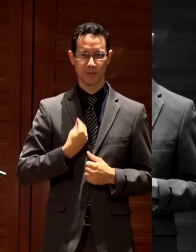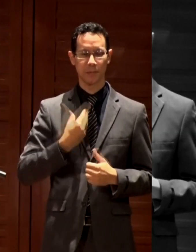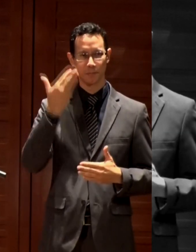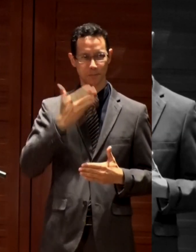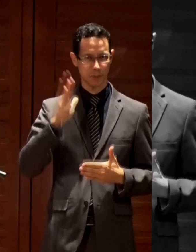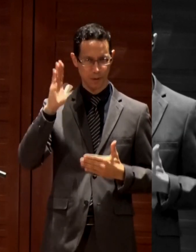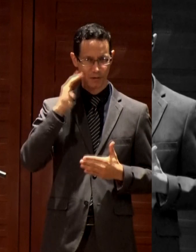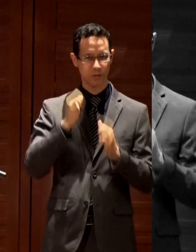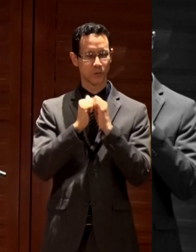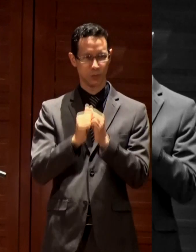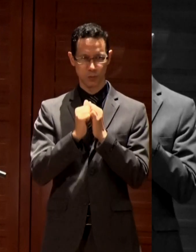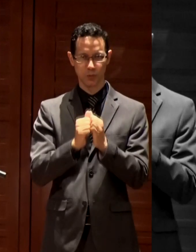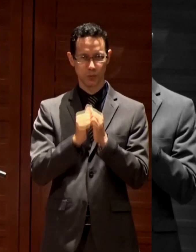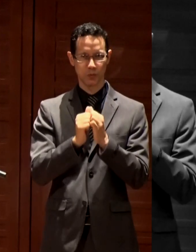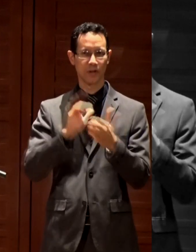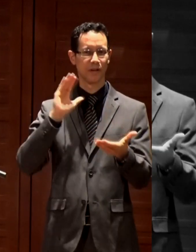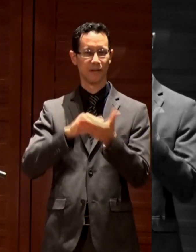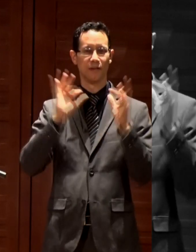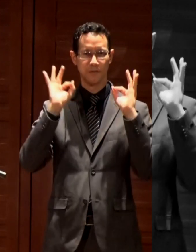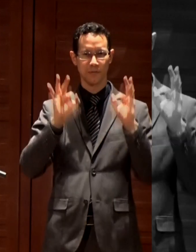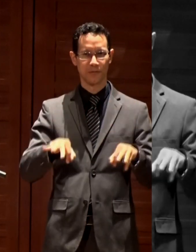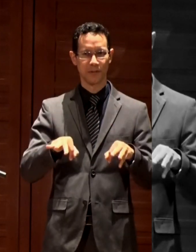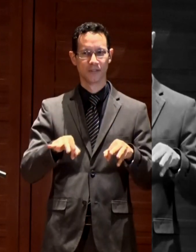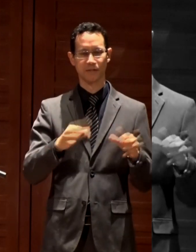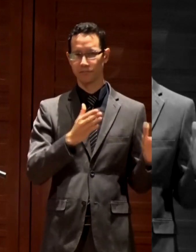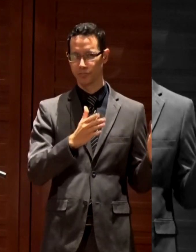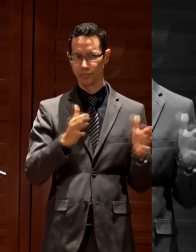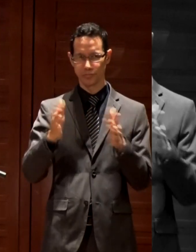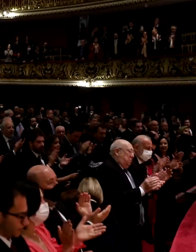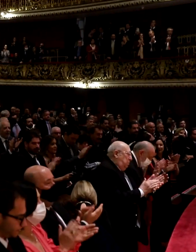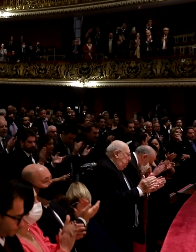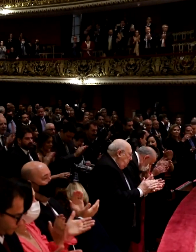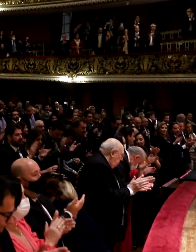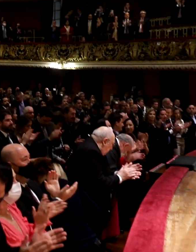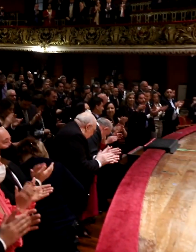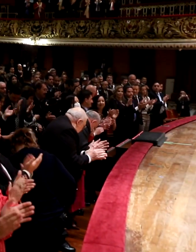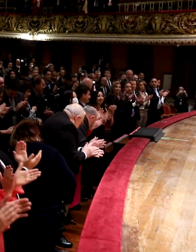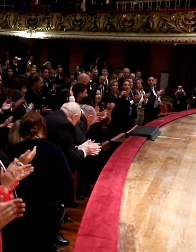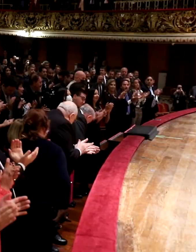prometo, viveremos juntos até o fim da nossa passagem.